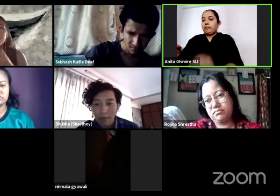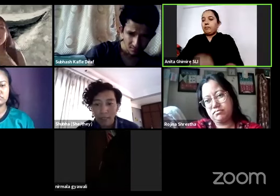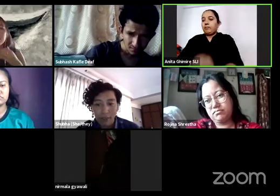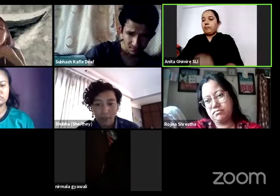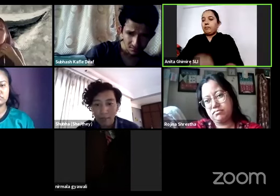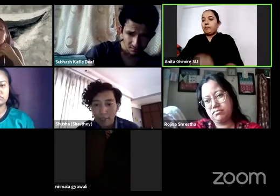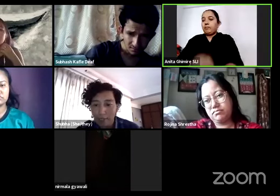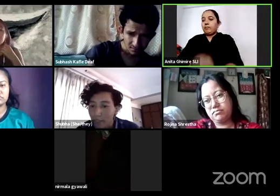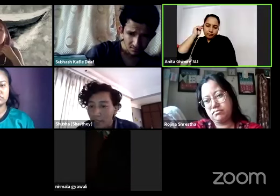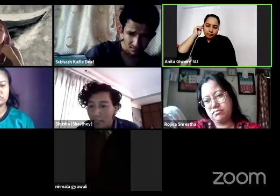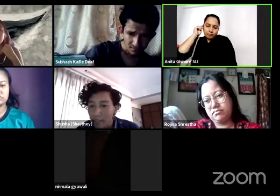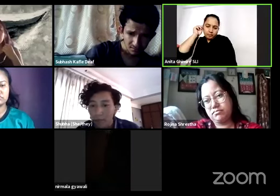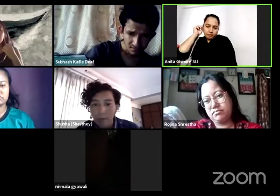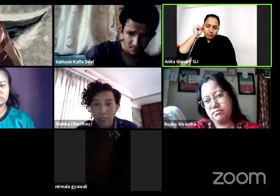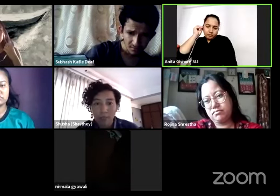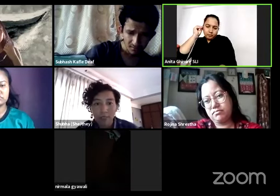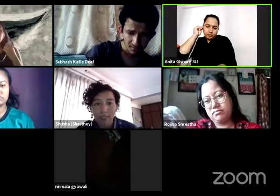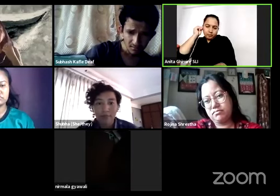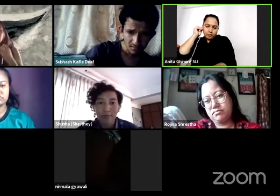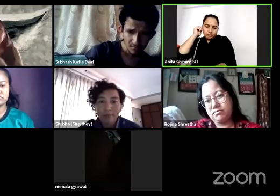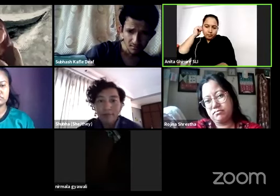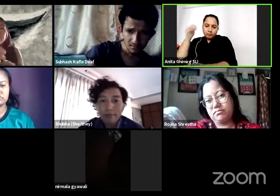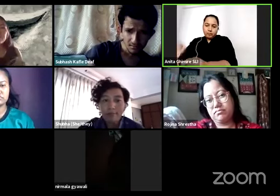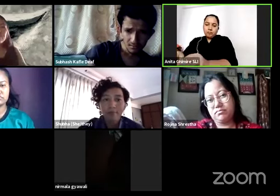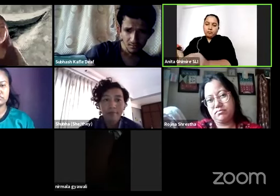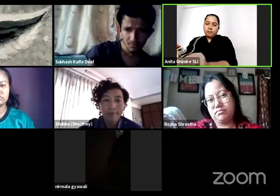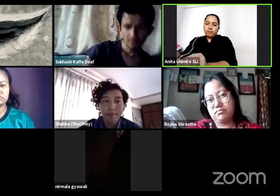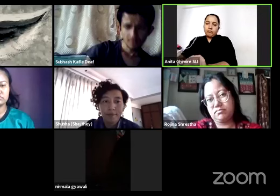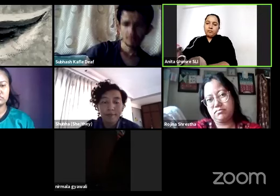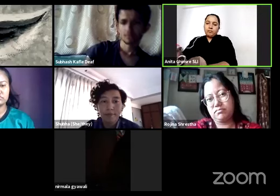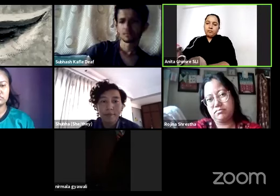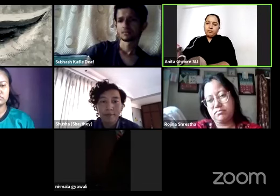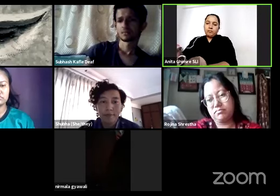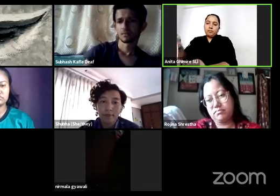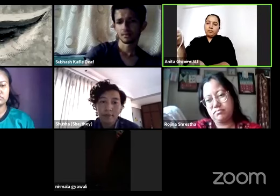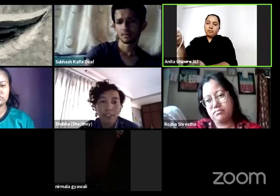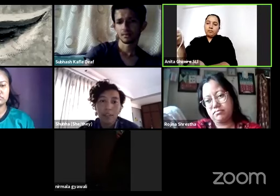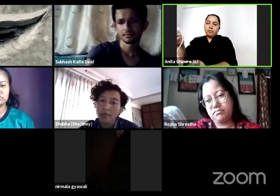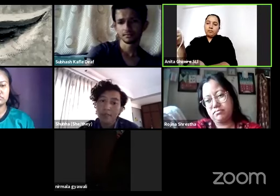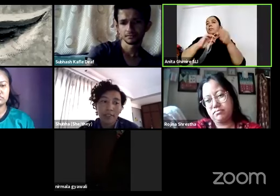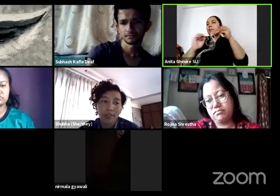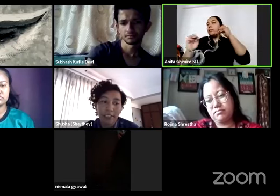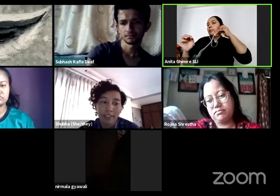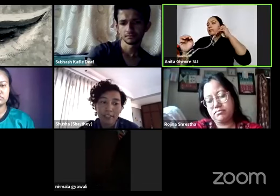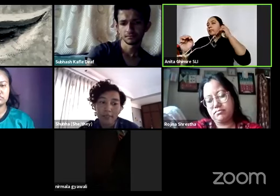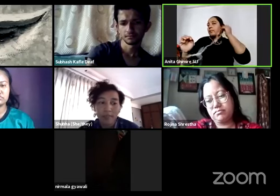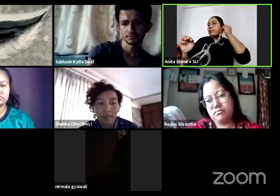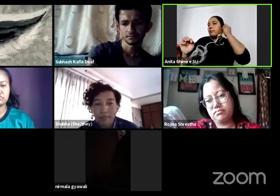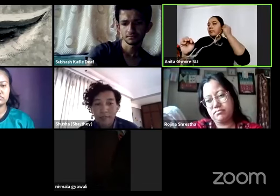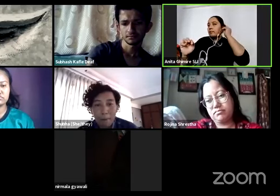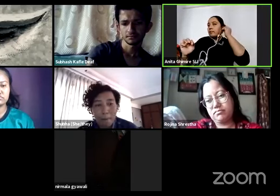छोटोमा केही भनिदिनु होला. हामी धेरै लामो छैन. म निर्मला गेवाली, सबैलाई नमस्कार. आवाज सुनिएको छ? छ, एकदम